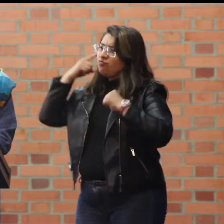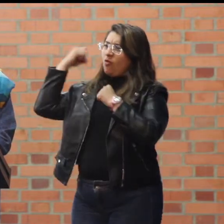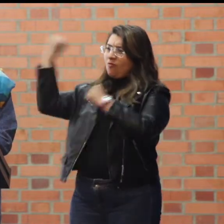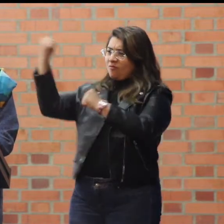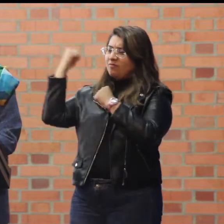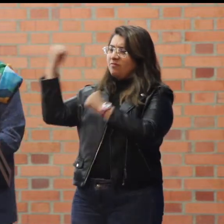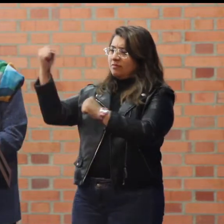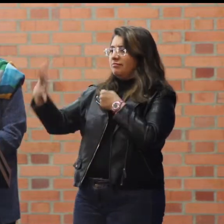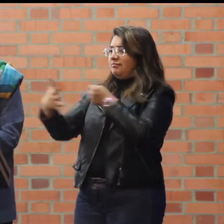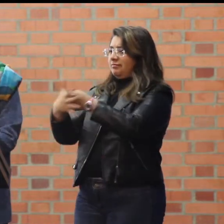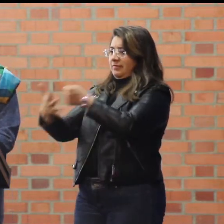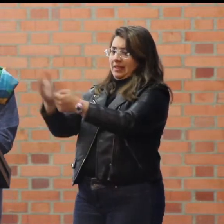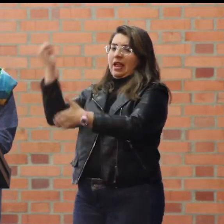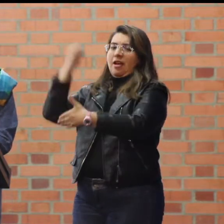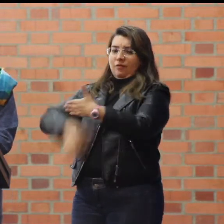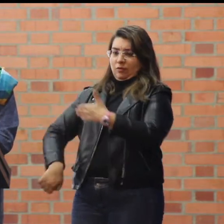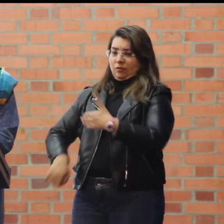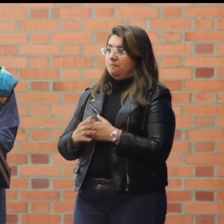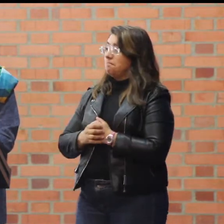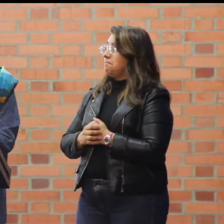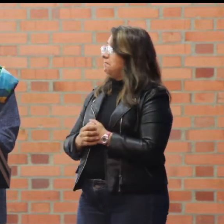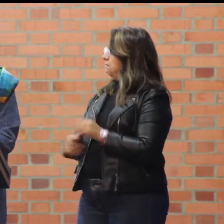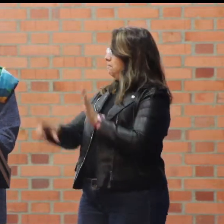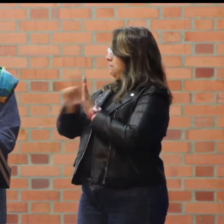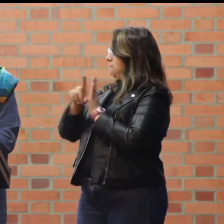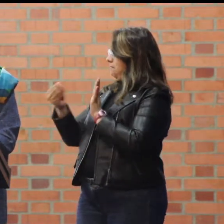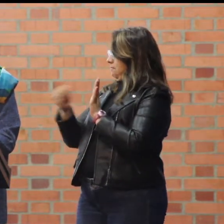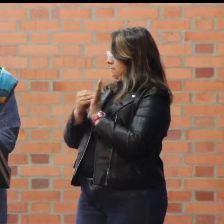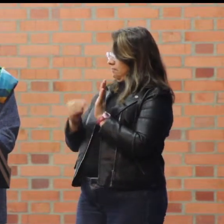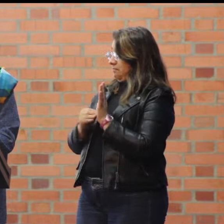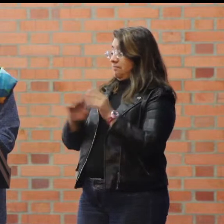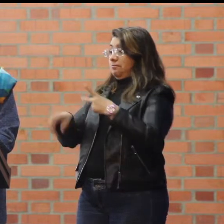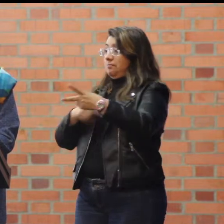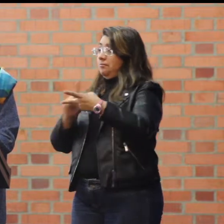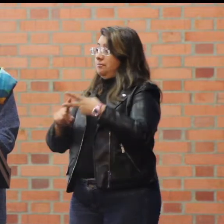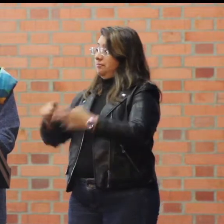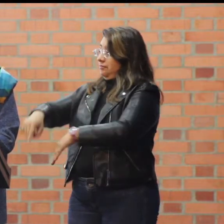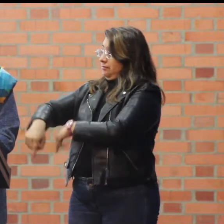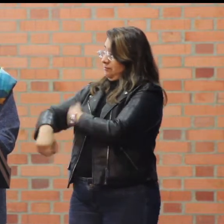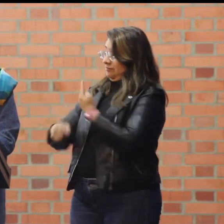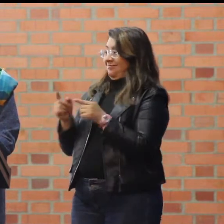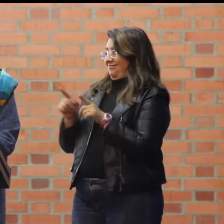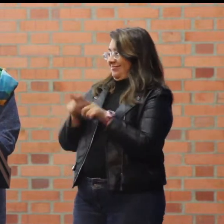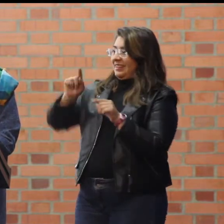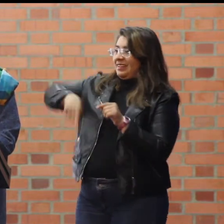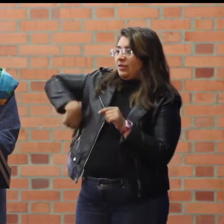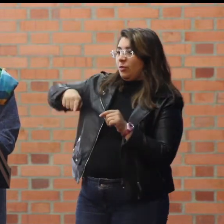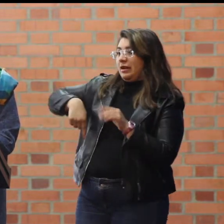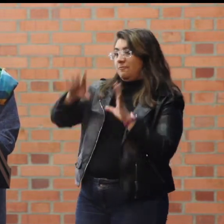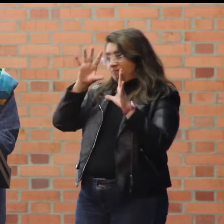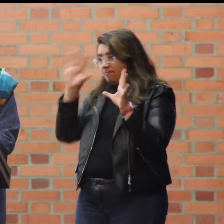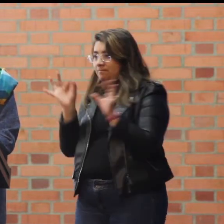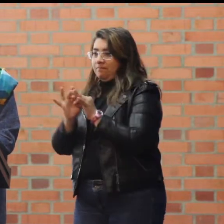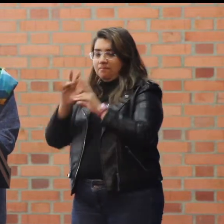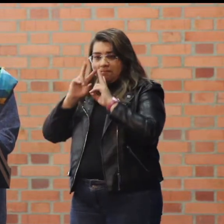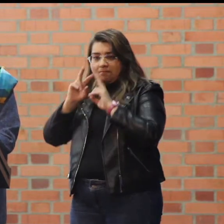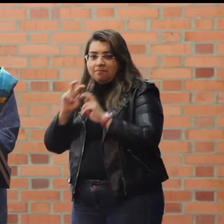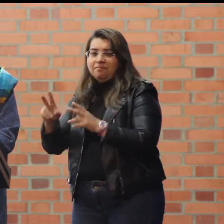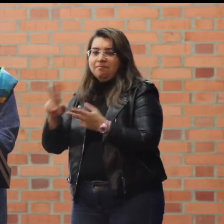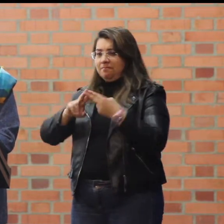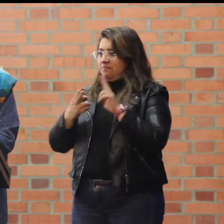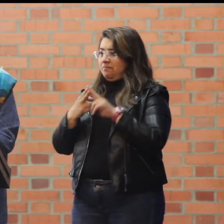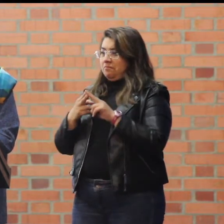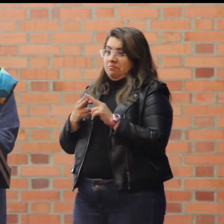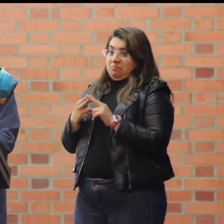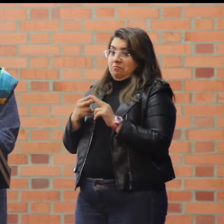aborto el tejido que estamos realizando desde la escuela de estudios de género en torno al premio Lucy bartenberg